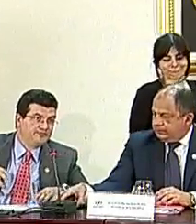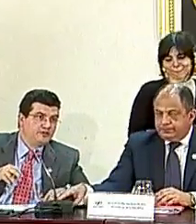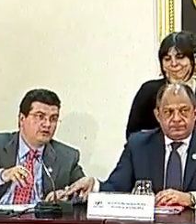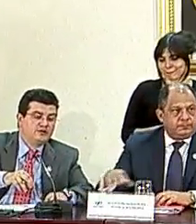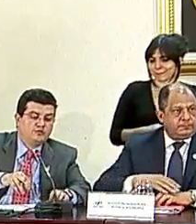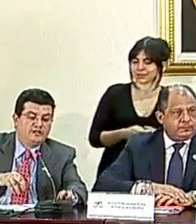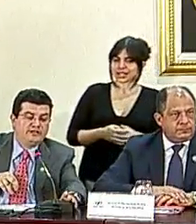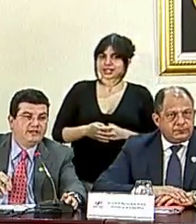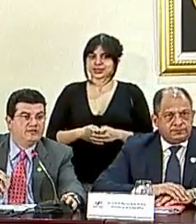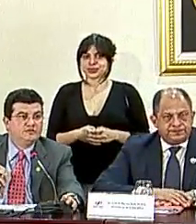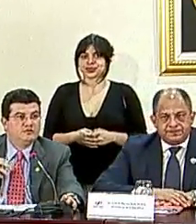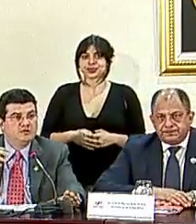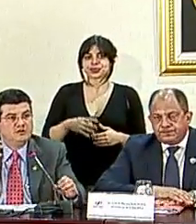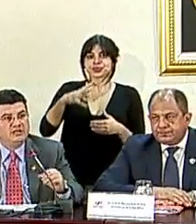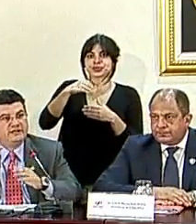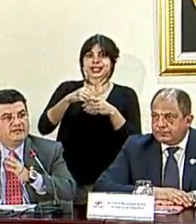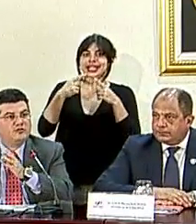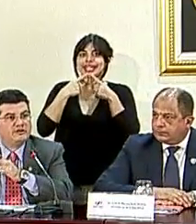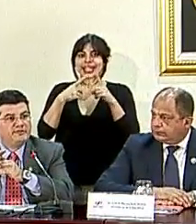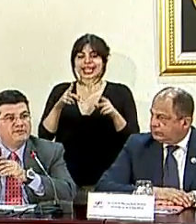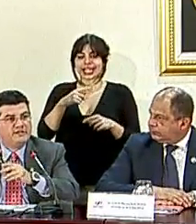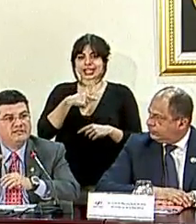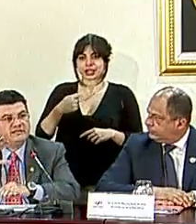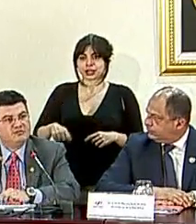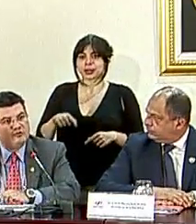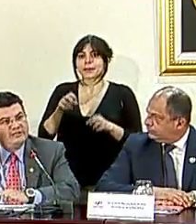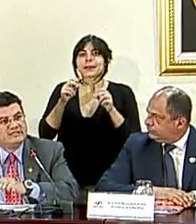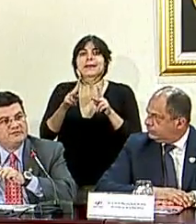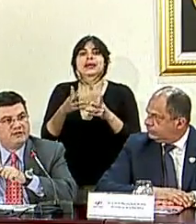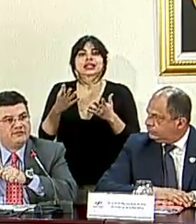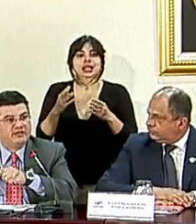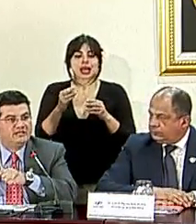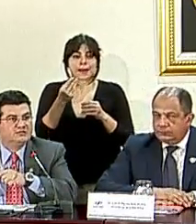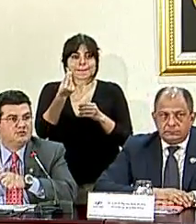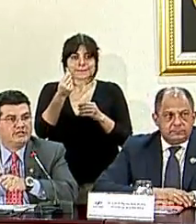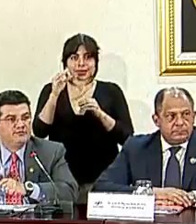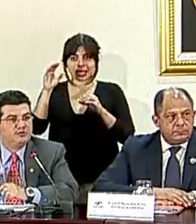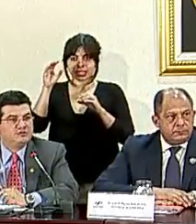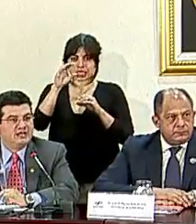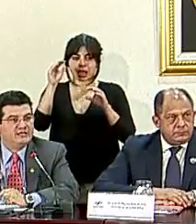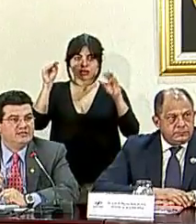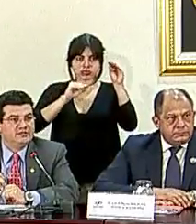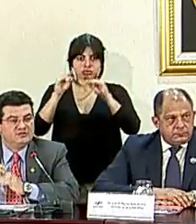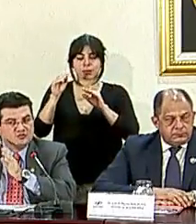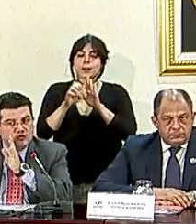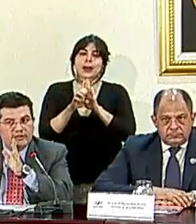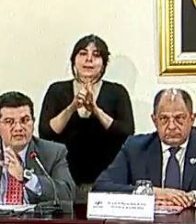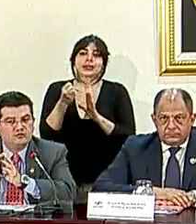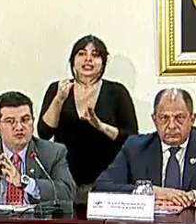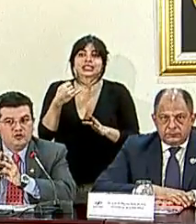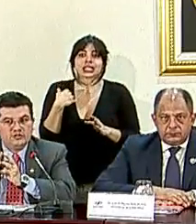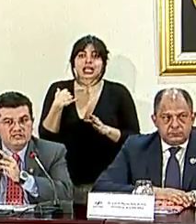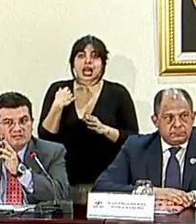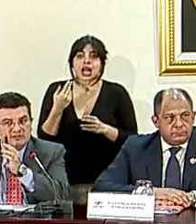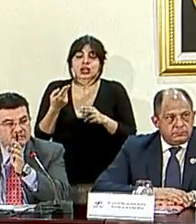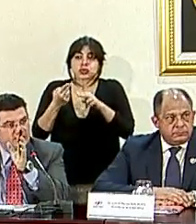Sí, lo que cubre el decreto lo que permite es movilizar partidas. Por ejemplo, si hay subejecuciones, el Ministerio